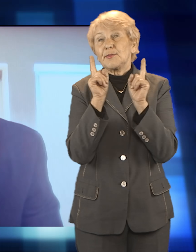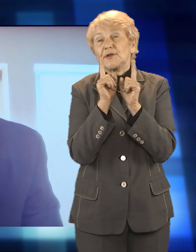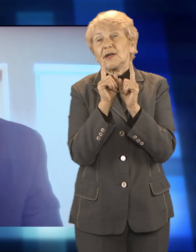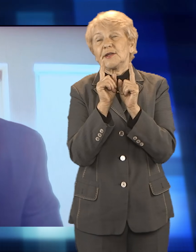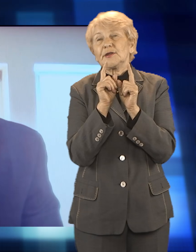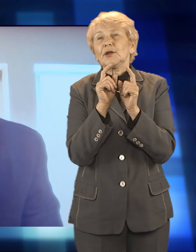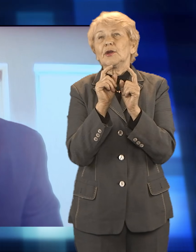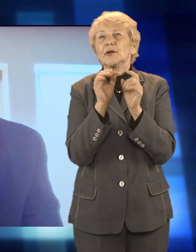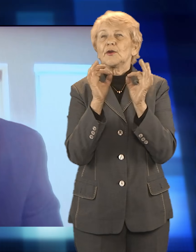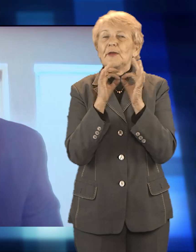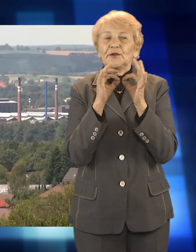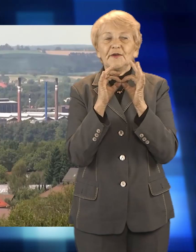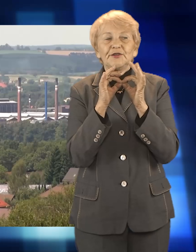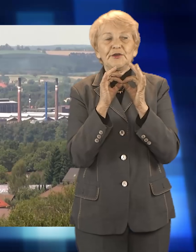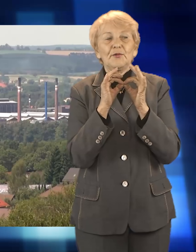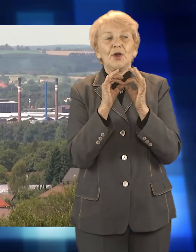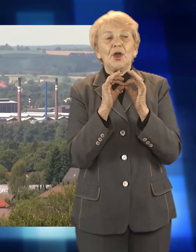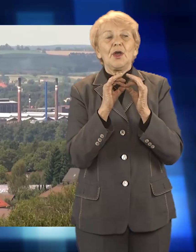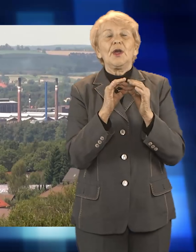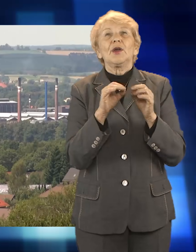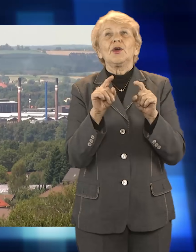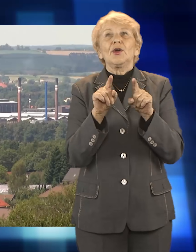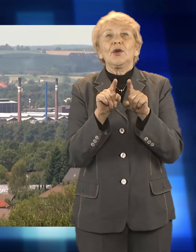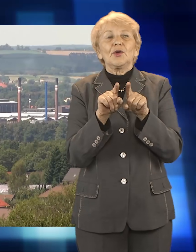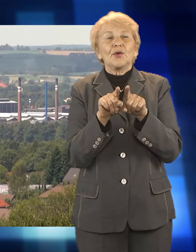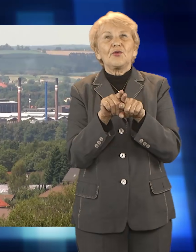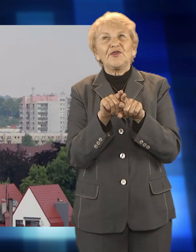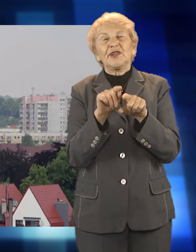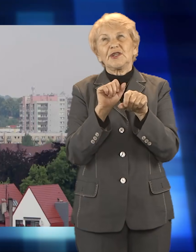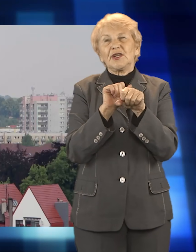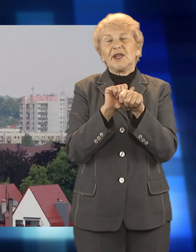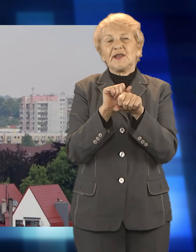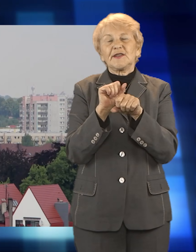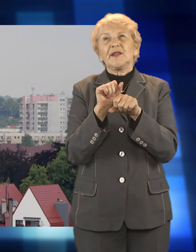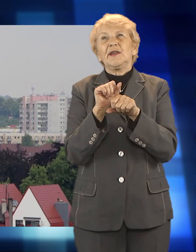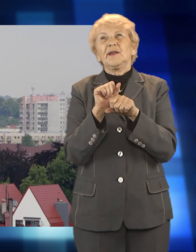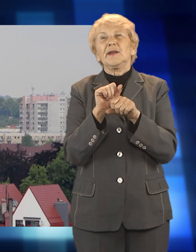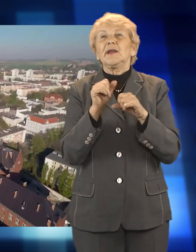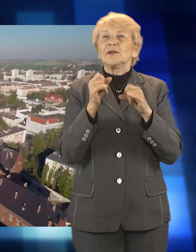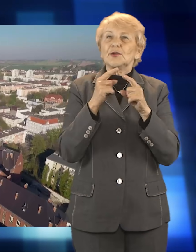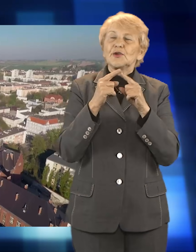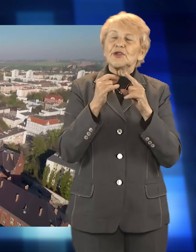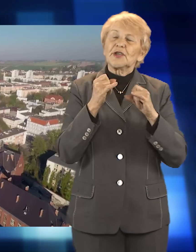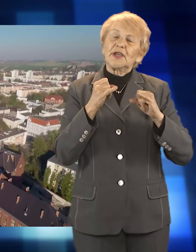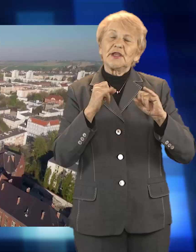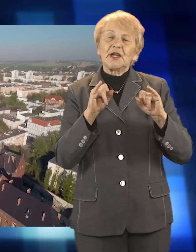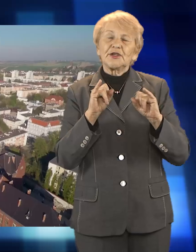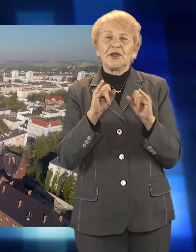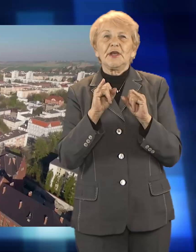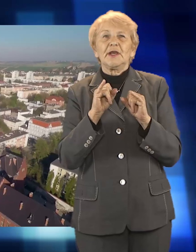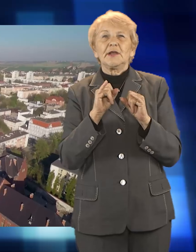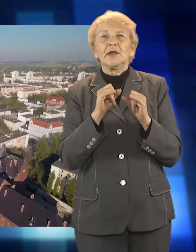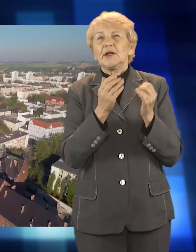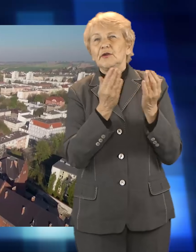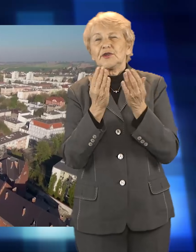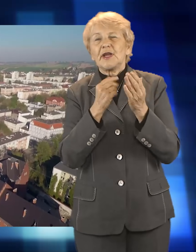możliwość wystąpienia o ewentualne kwarantanny zrezygnowano także jest przeprowadzenie odczytów z czujników wody w domach mieszkańców teraz odbywa się to